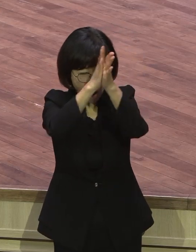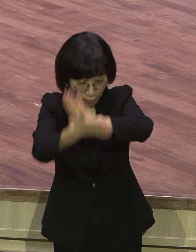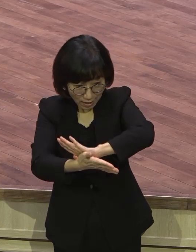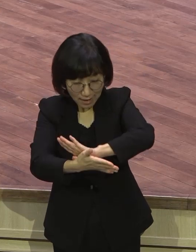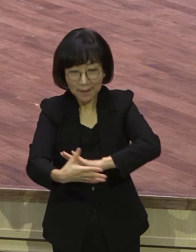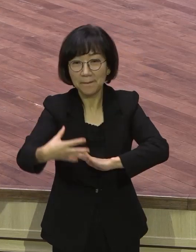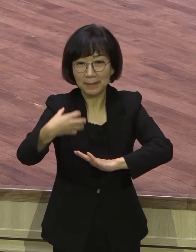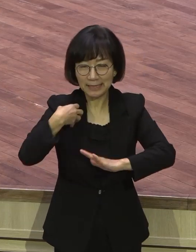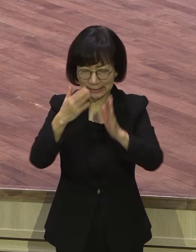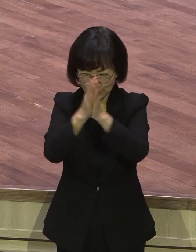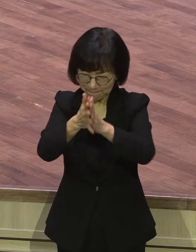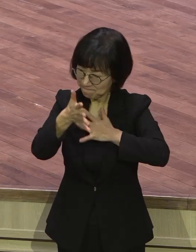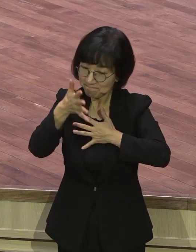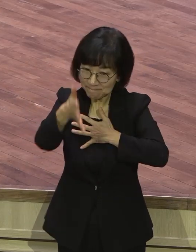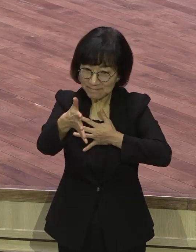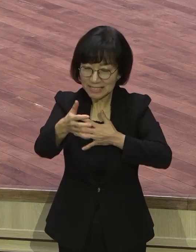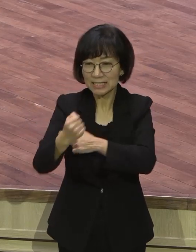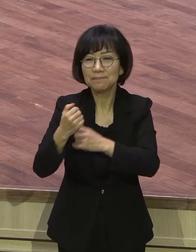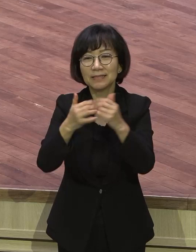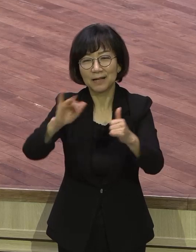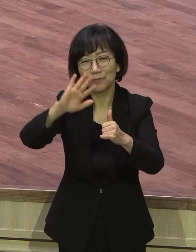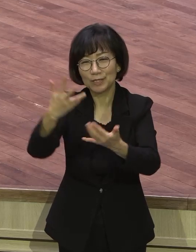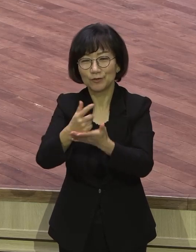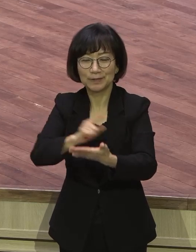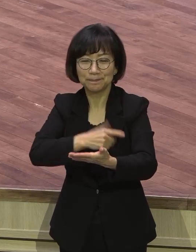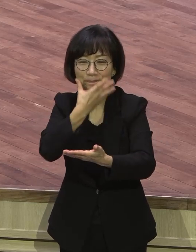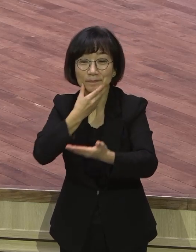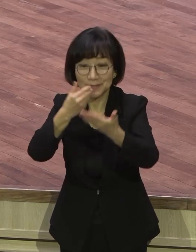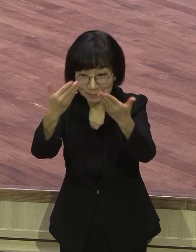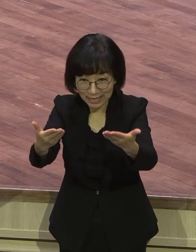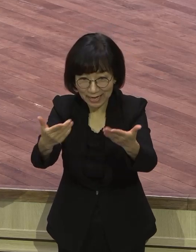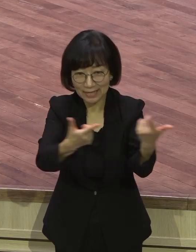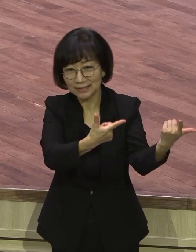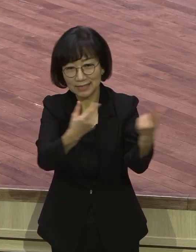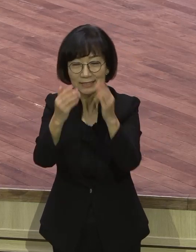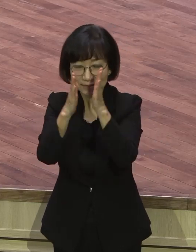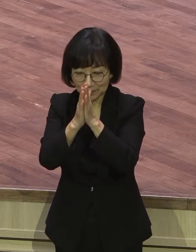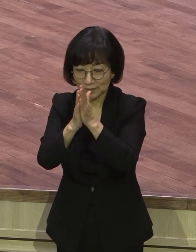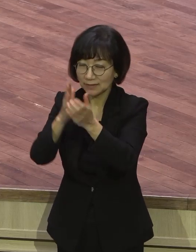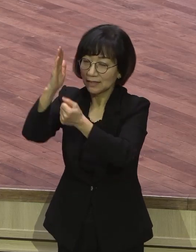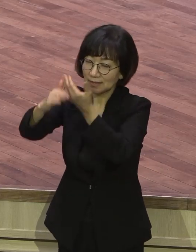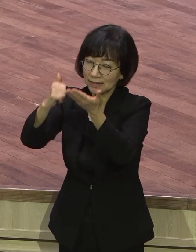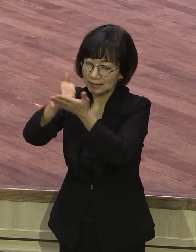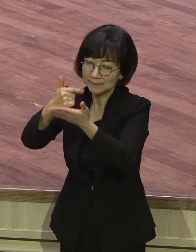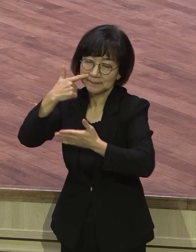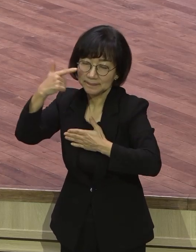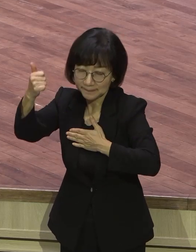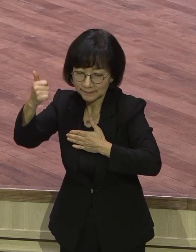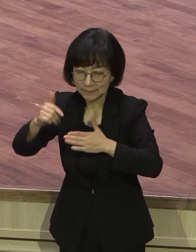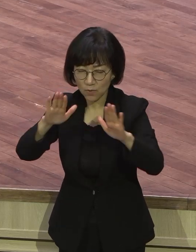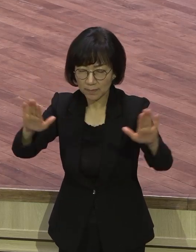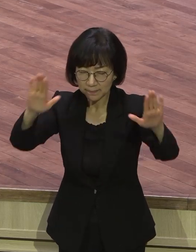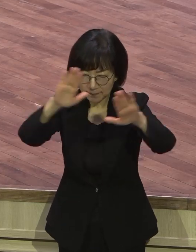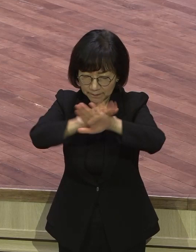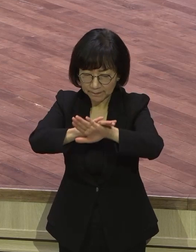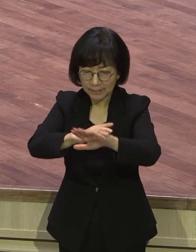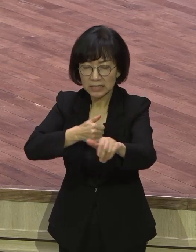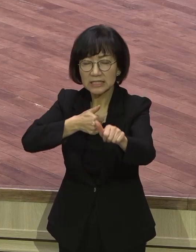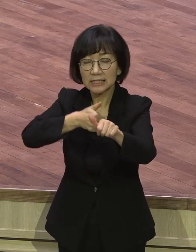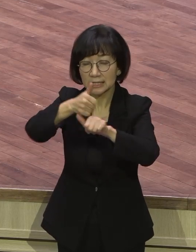다 되시기를 주님을 축복합니다. 기도합시다. 아버지 하나님 오늘 이밤에 성리를